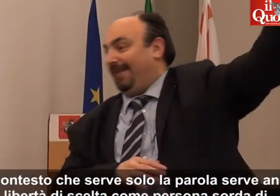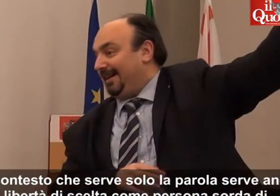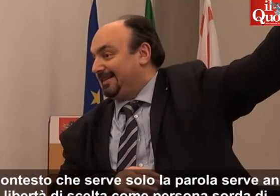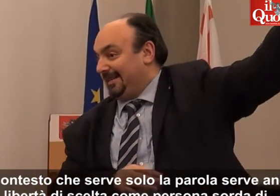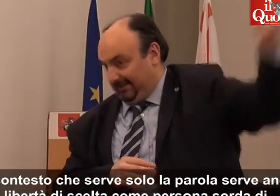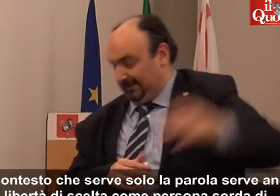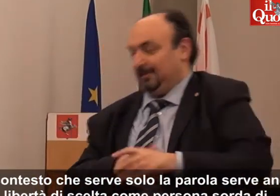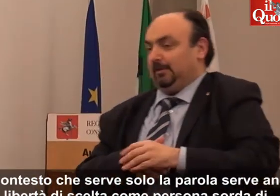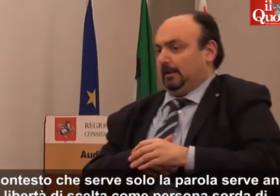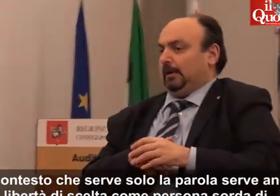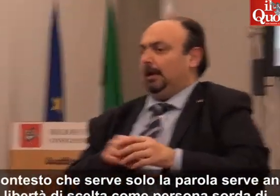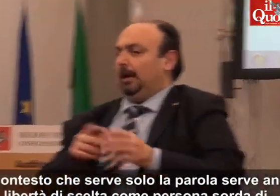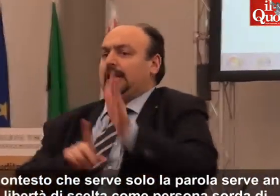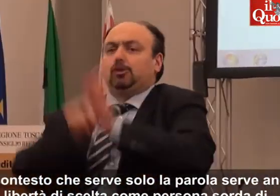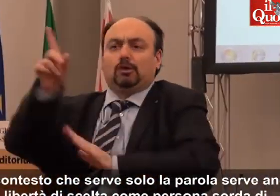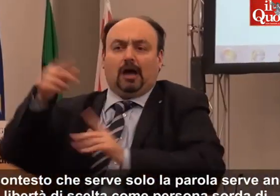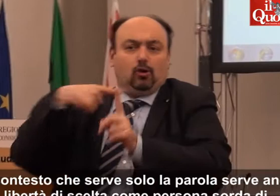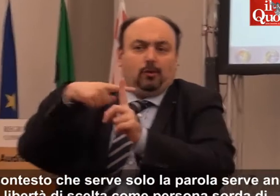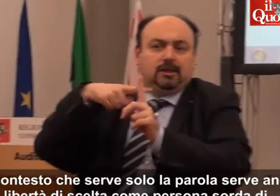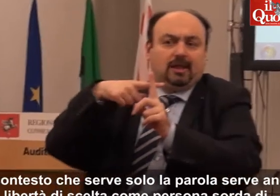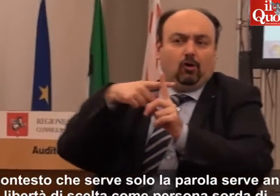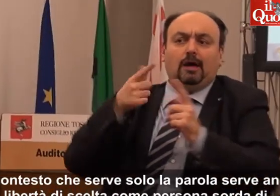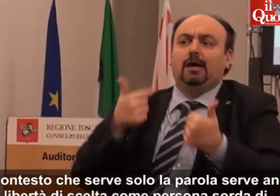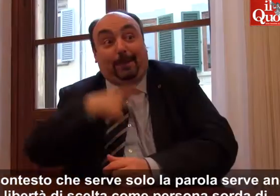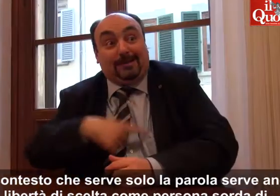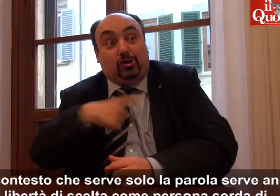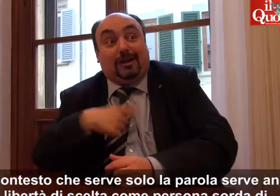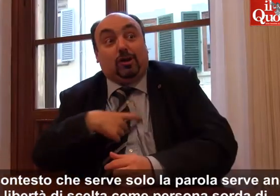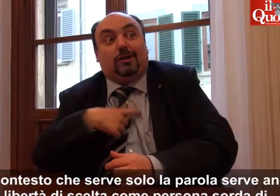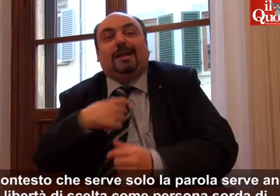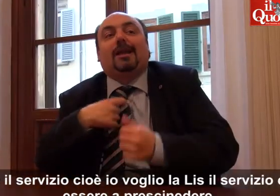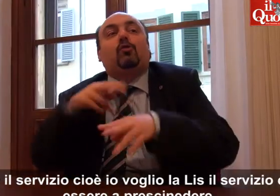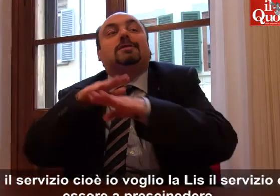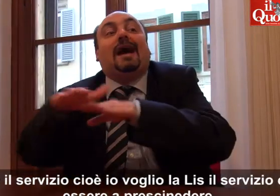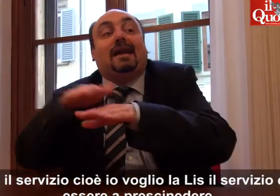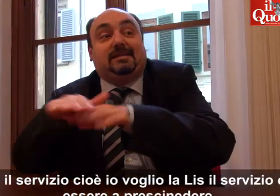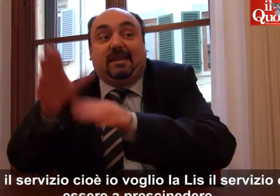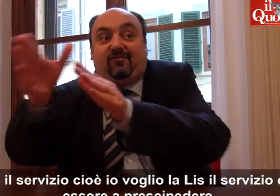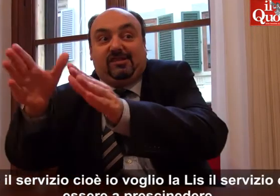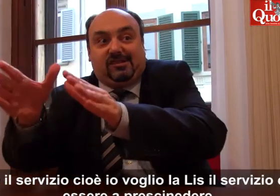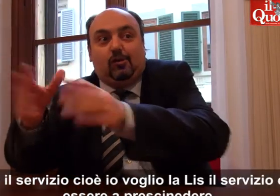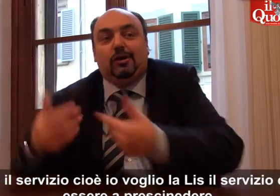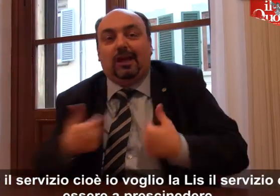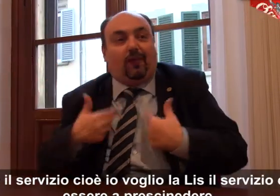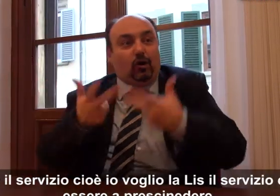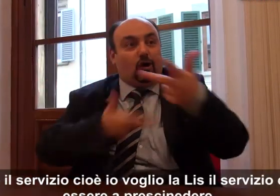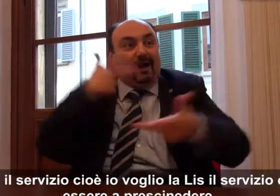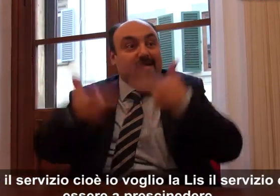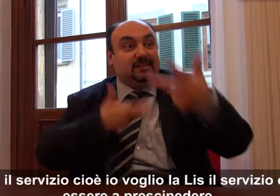serve solo la parola, serve anche la libertà di usare il servizio. Se io voglio la LIS,